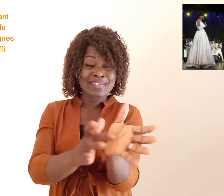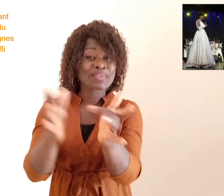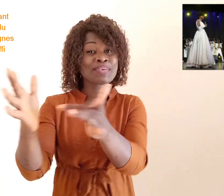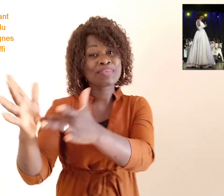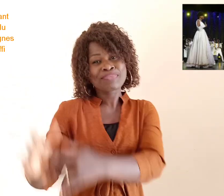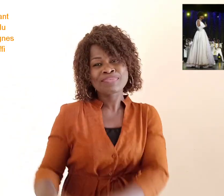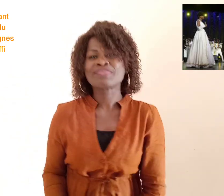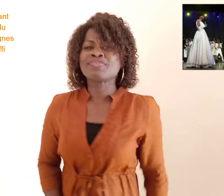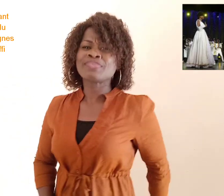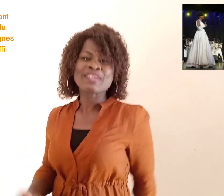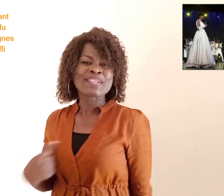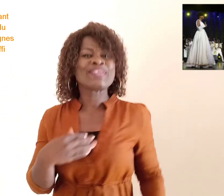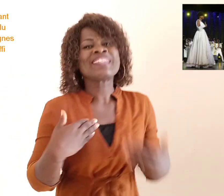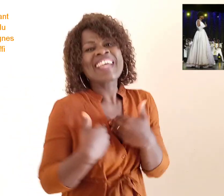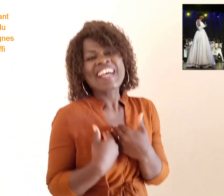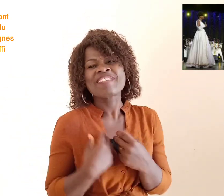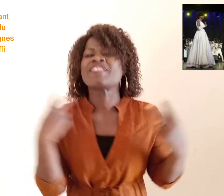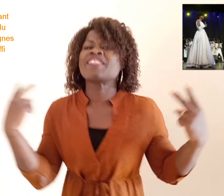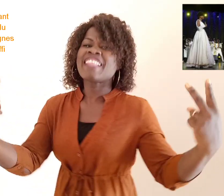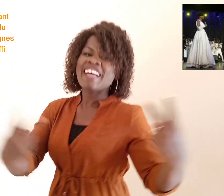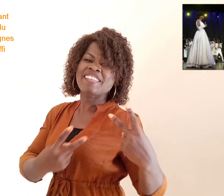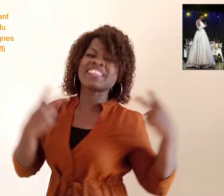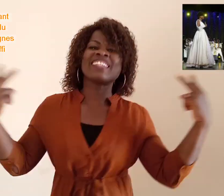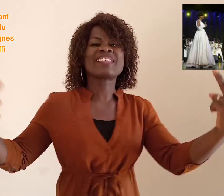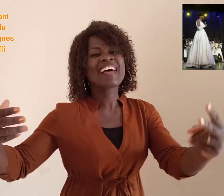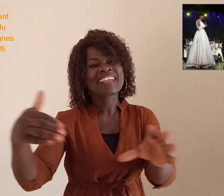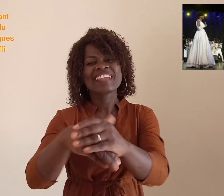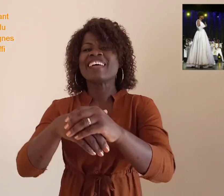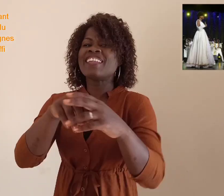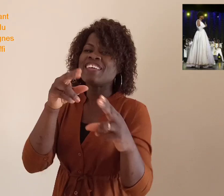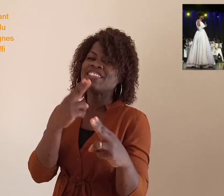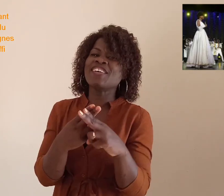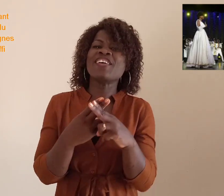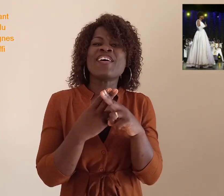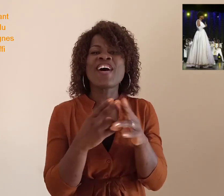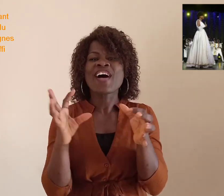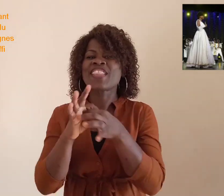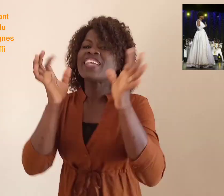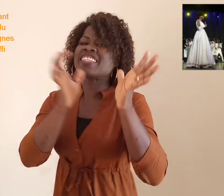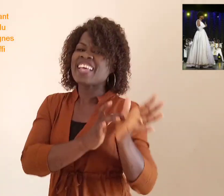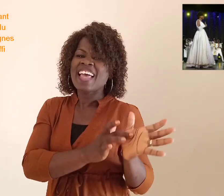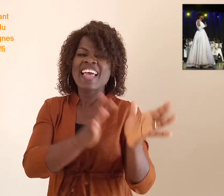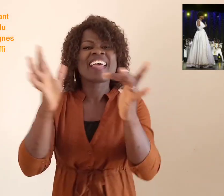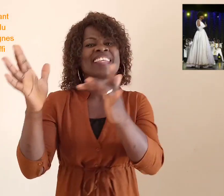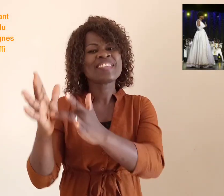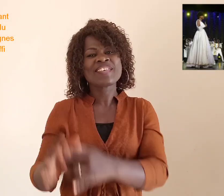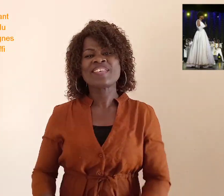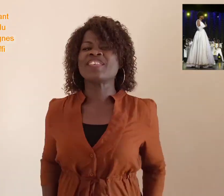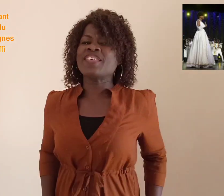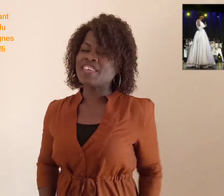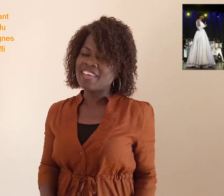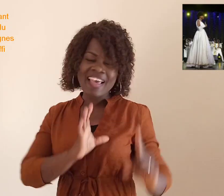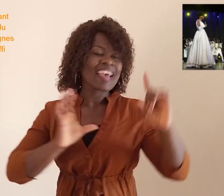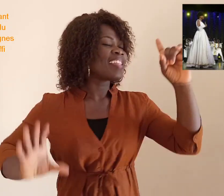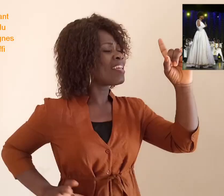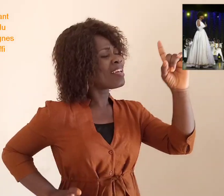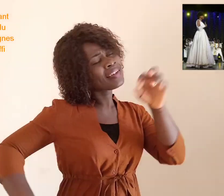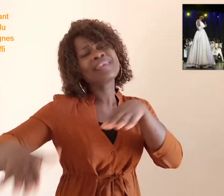Jésus Nous avons la victoire dans le nom de Jésus